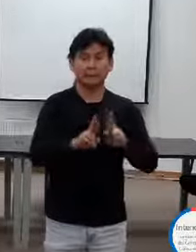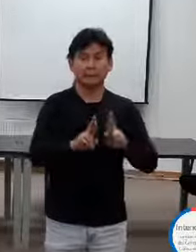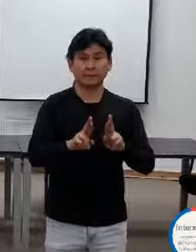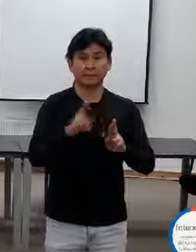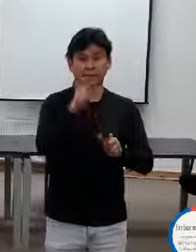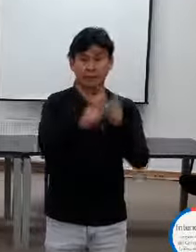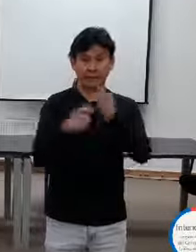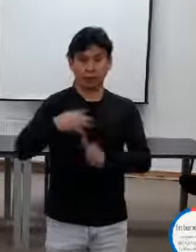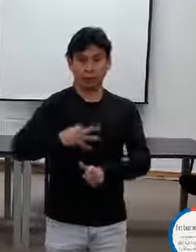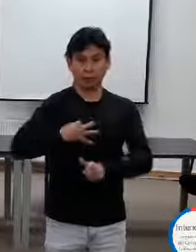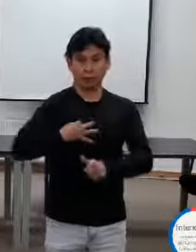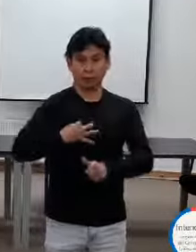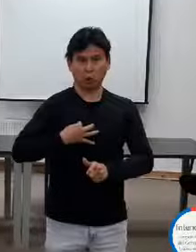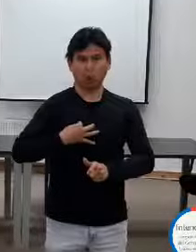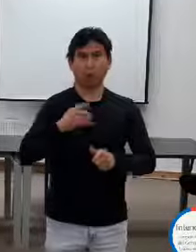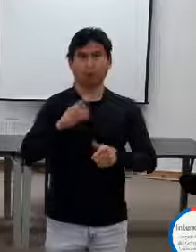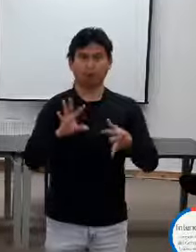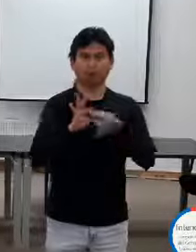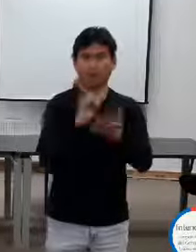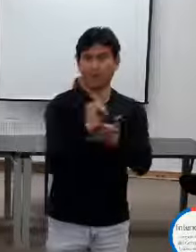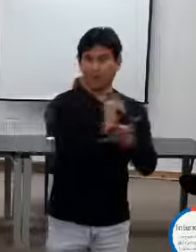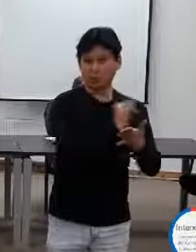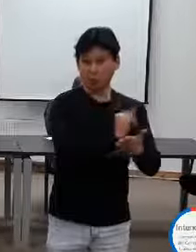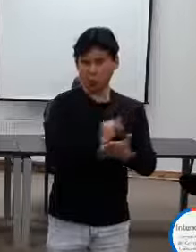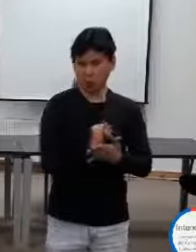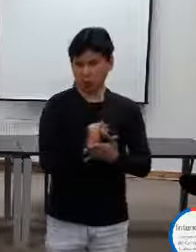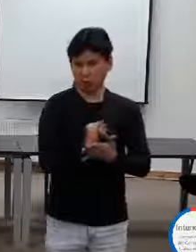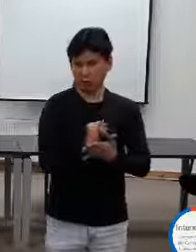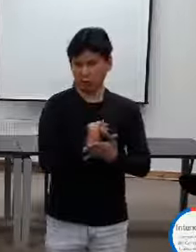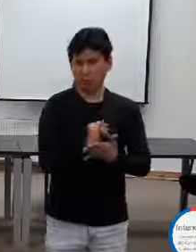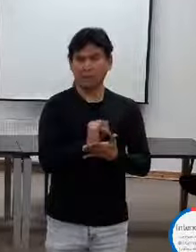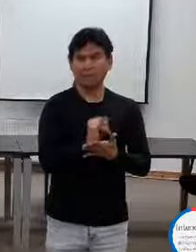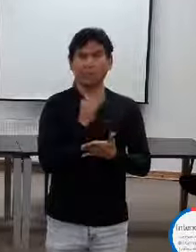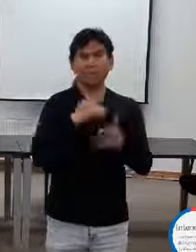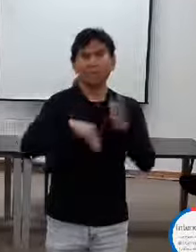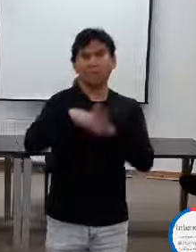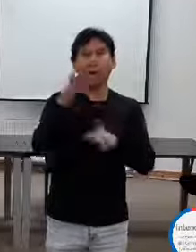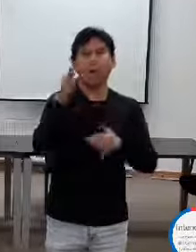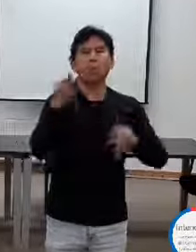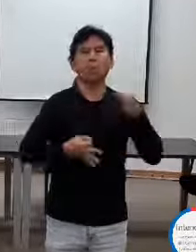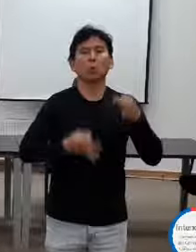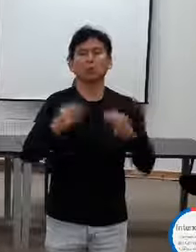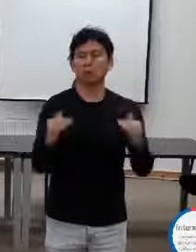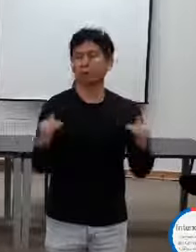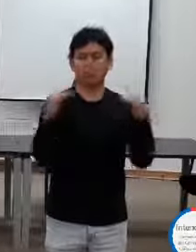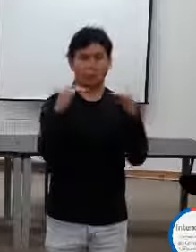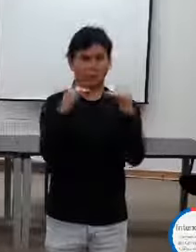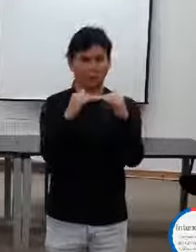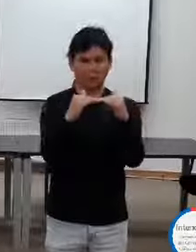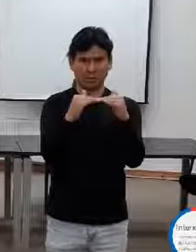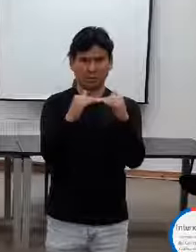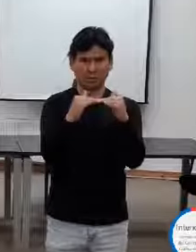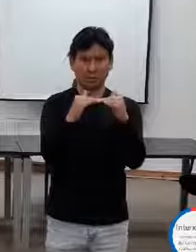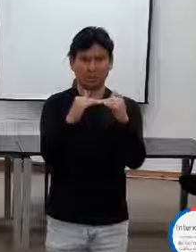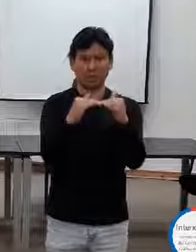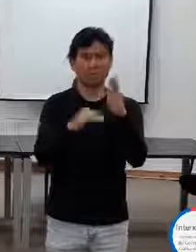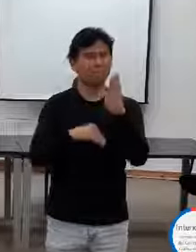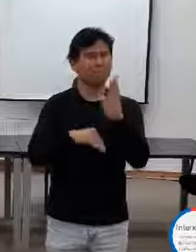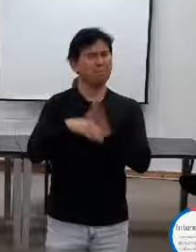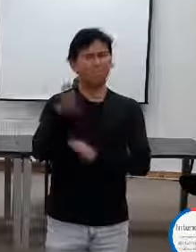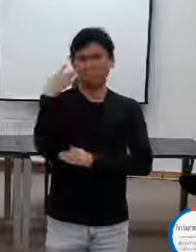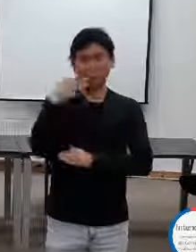ciudadanía y la institucionalidad, a buscar hacer más justicia y también equidad, sobre todo hoy día